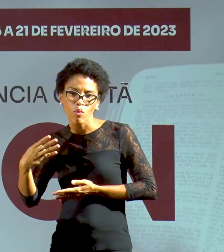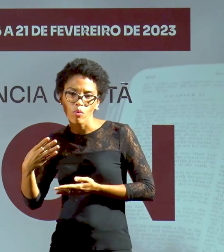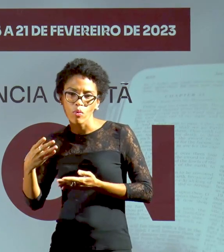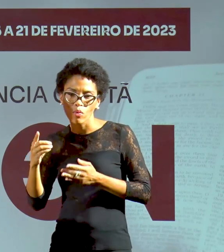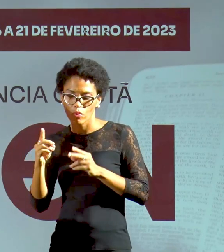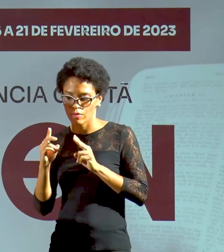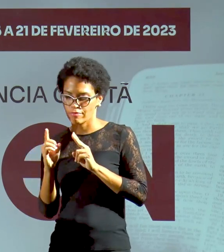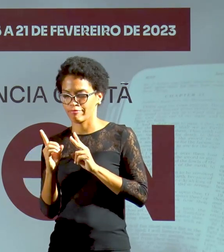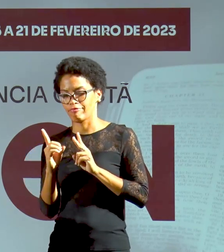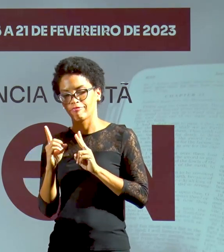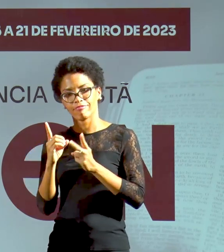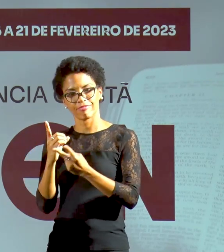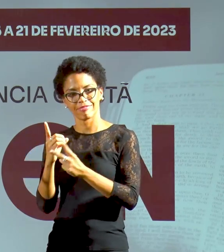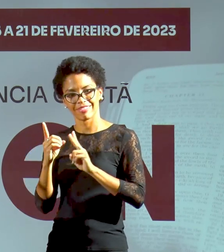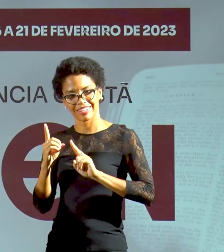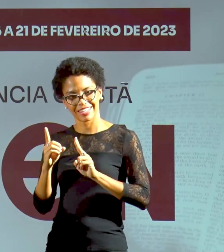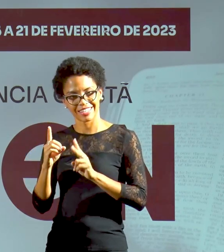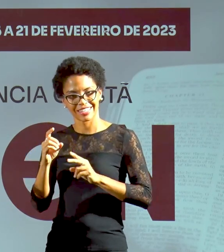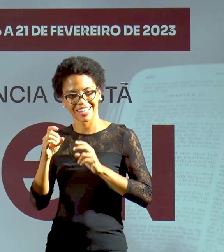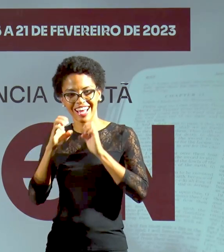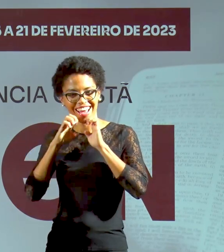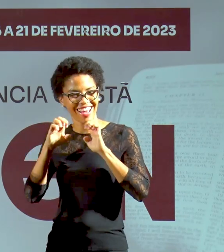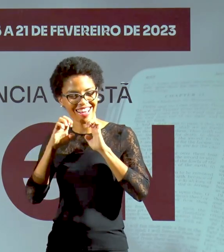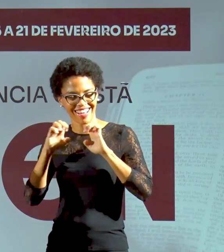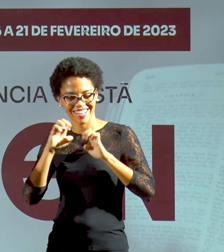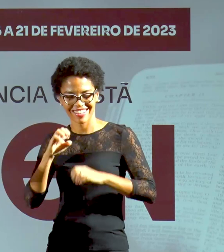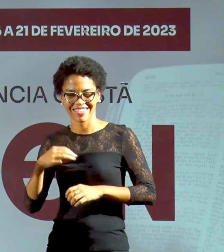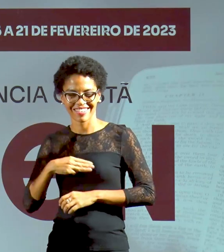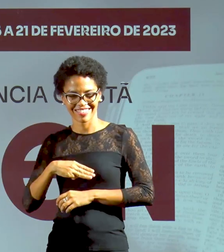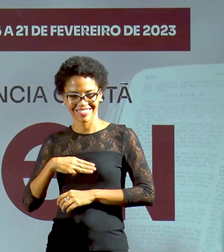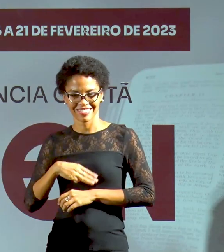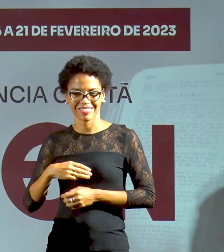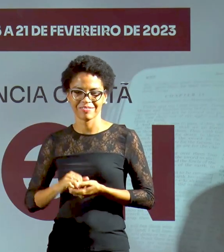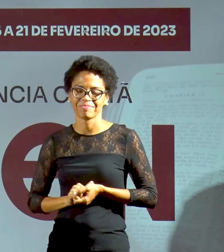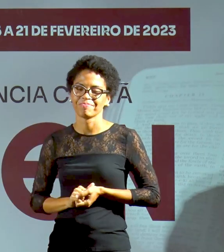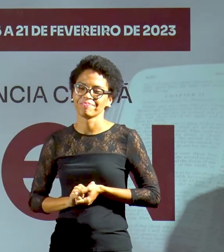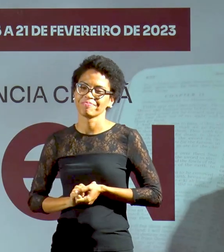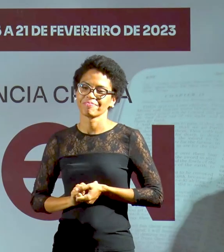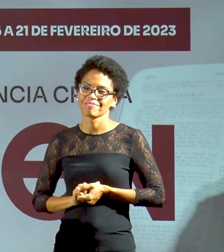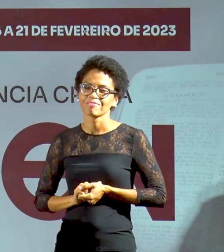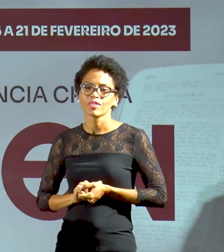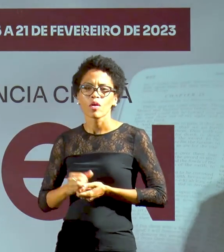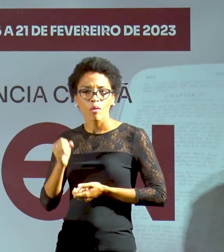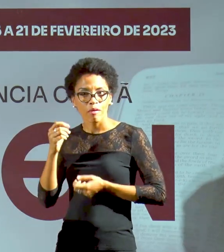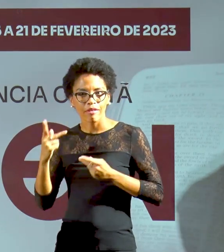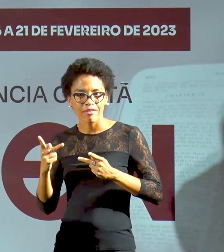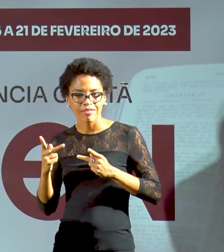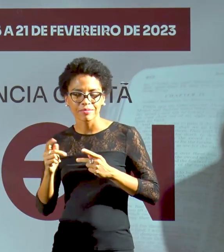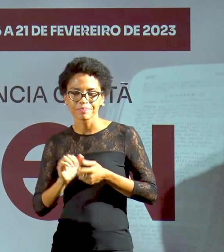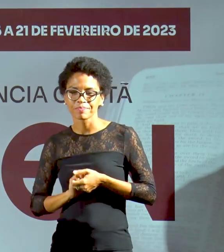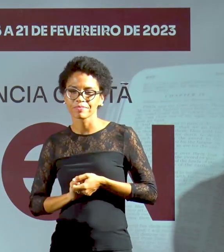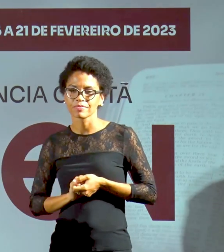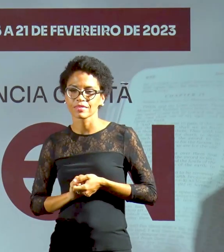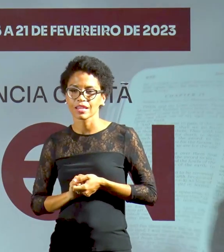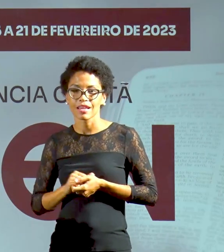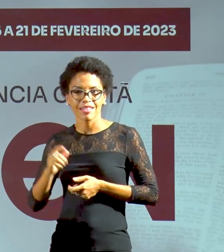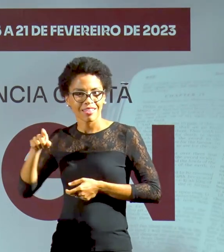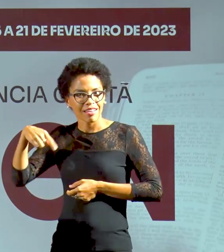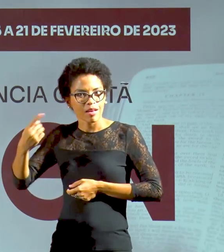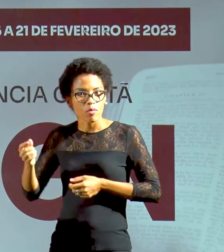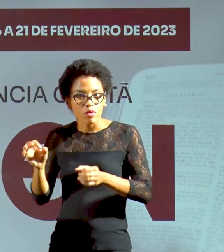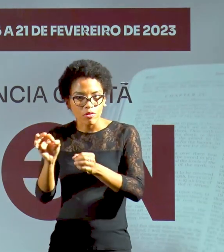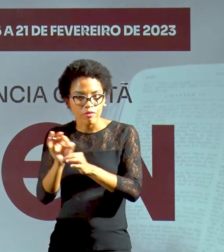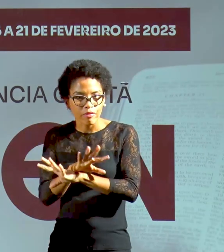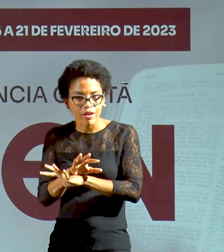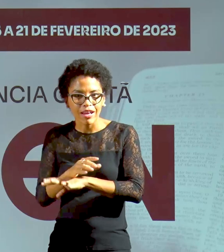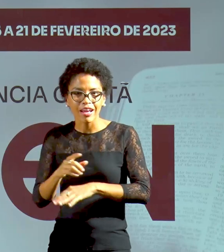poder compreender todo o evangelho de Mateus tá bom se liga que eu vou sortear depois alguém